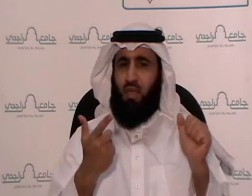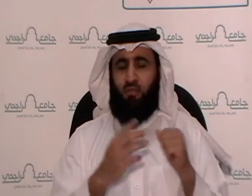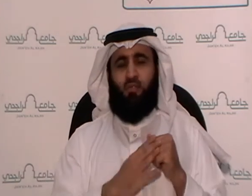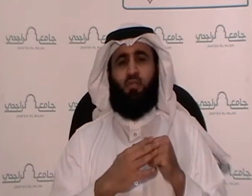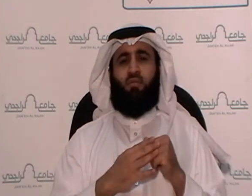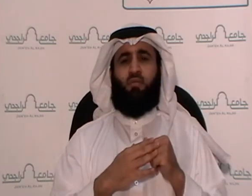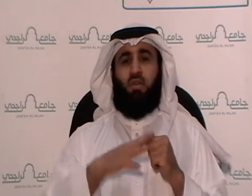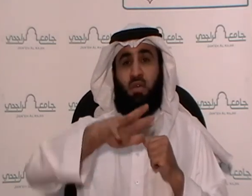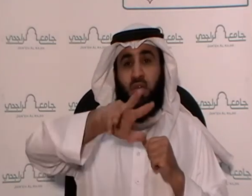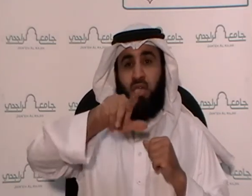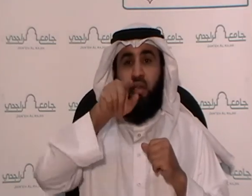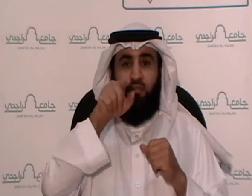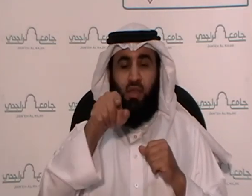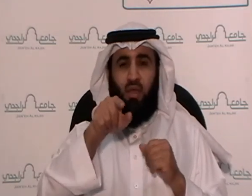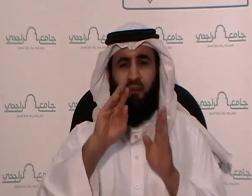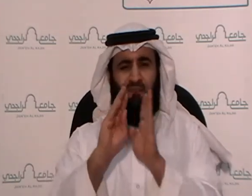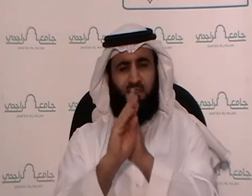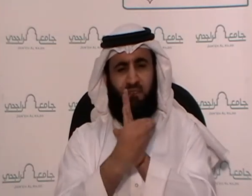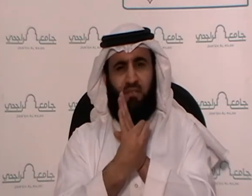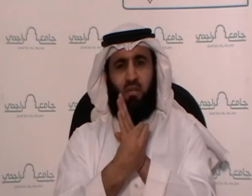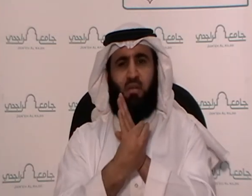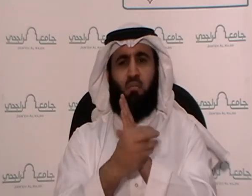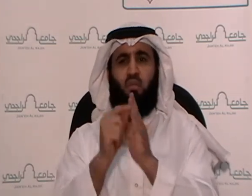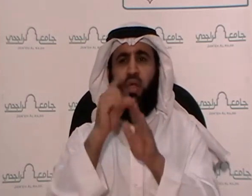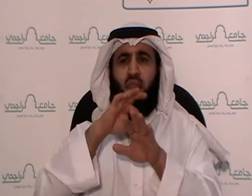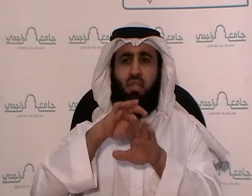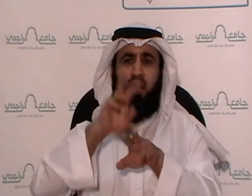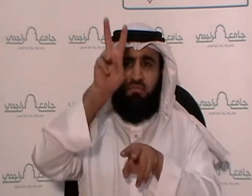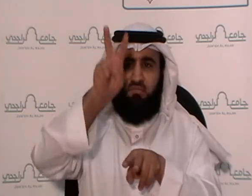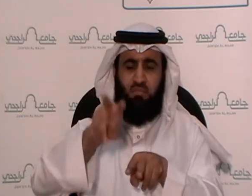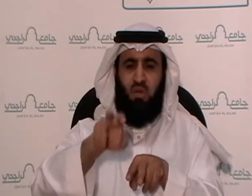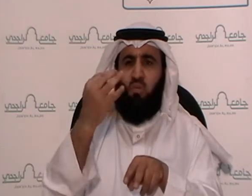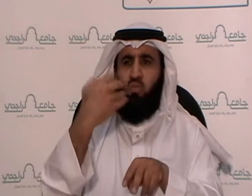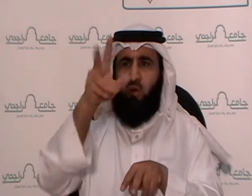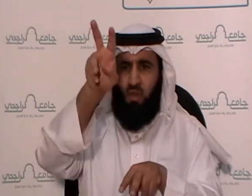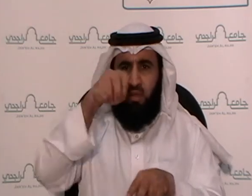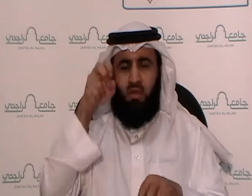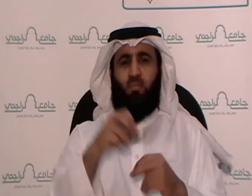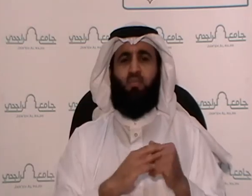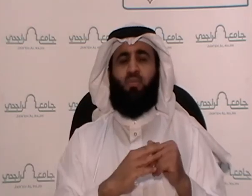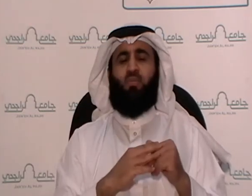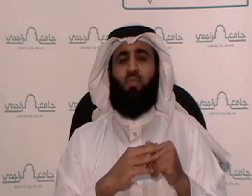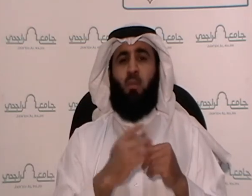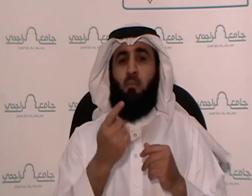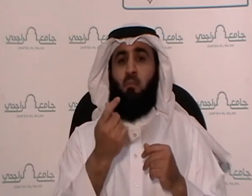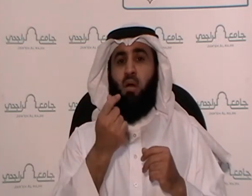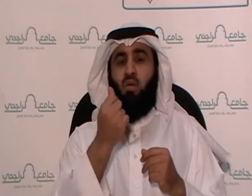اعتداء خفي على حرمة الإنسان واستباحة لماله الذي هو